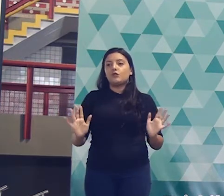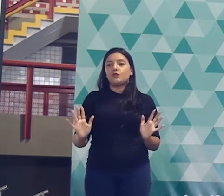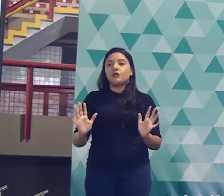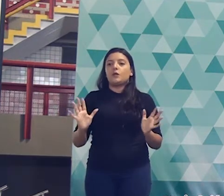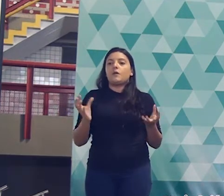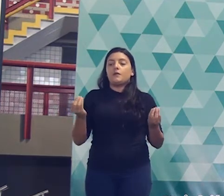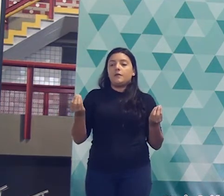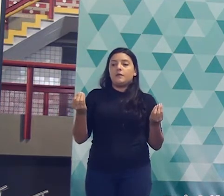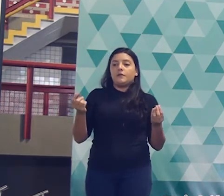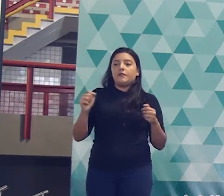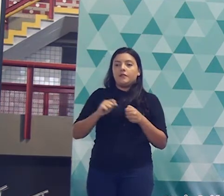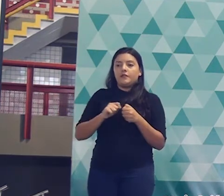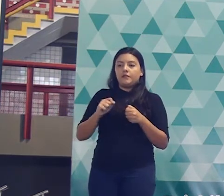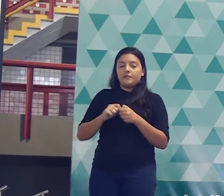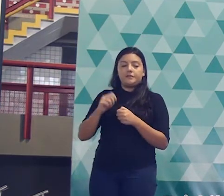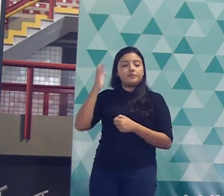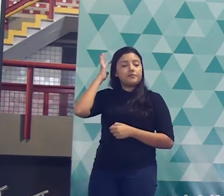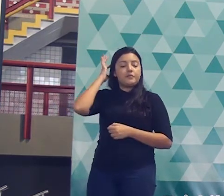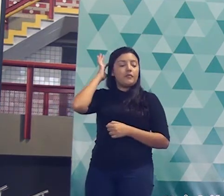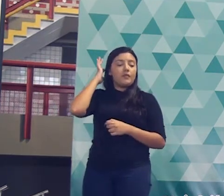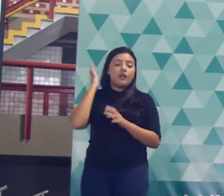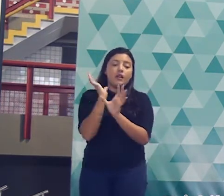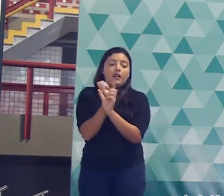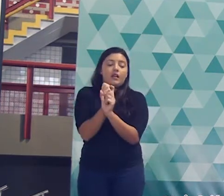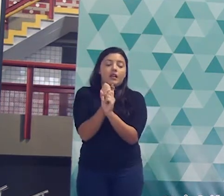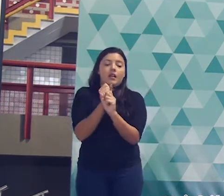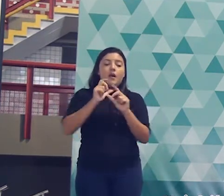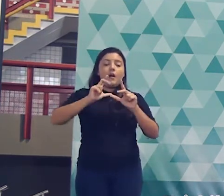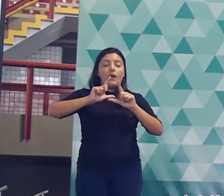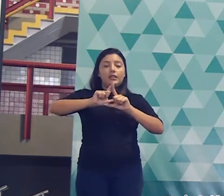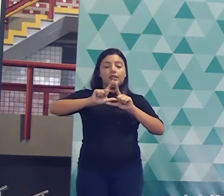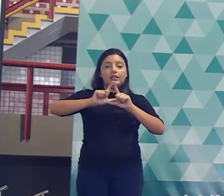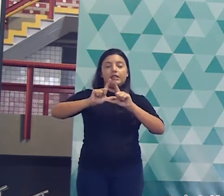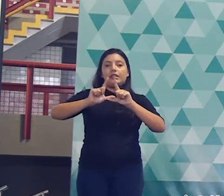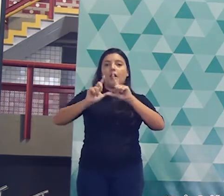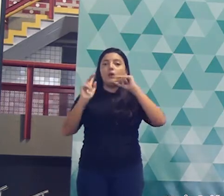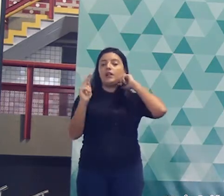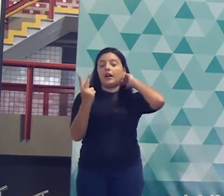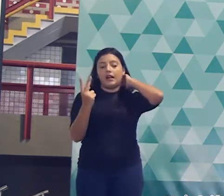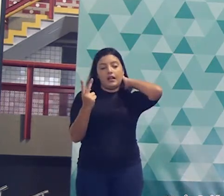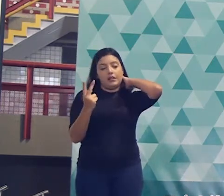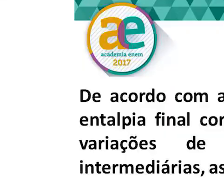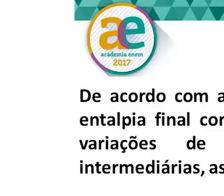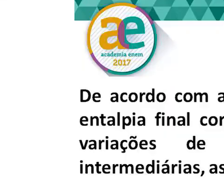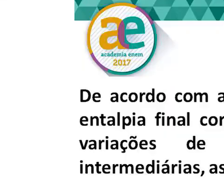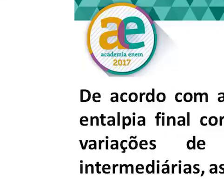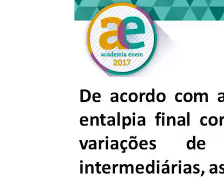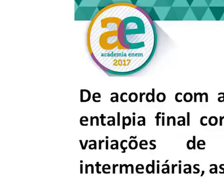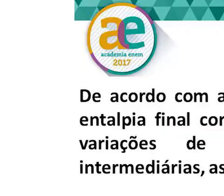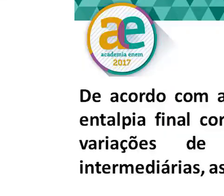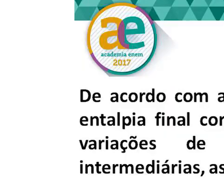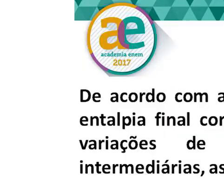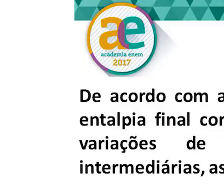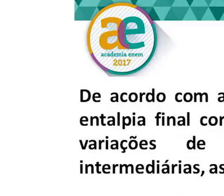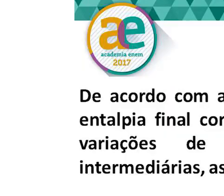nosso saldo energético, para fazer o nosso cálculo do ΔH, o que a gente faz? Ó, mantém a primeira,